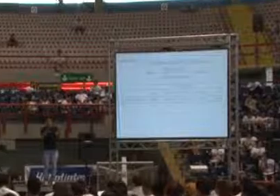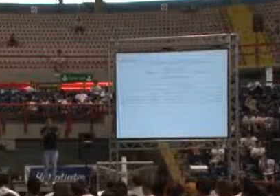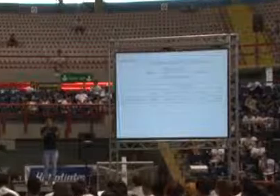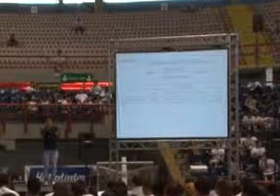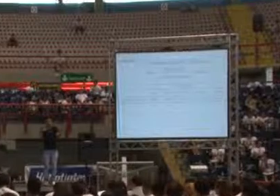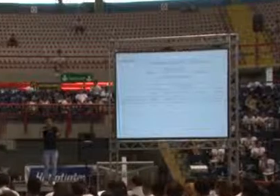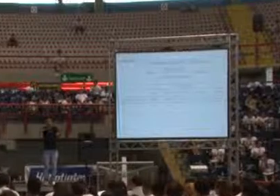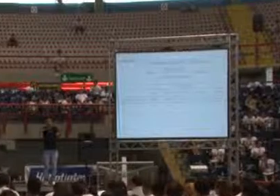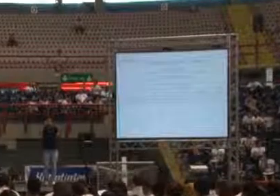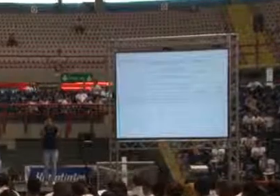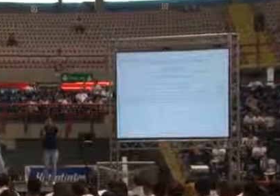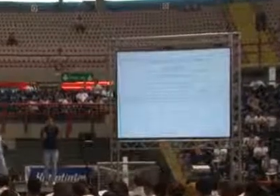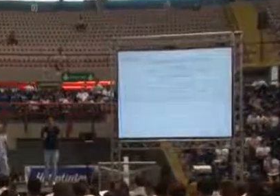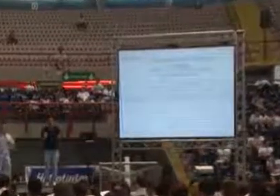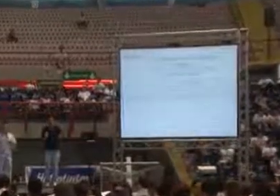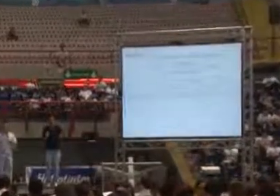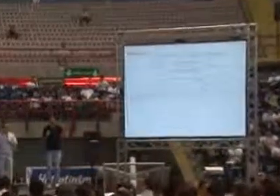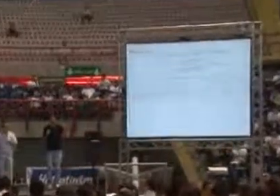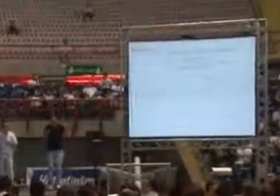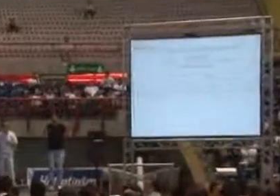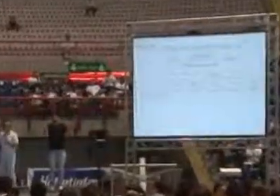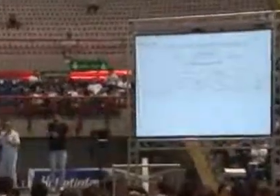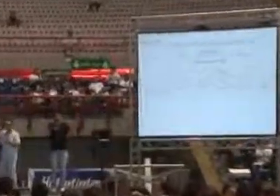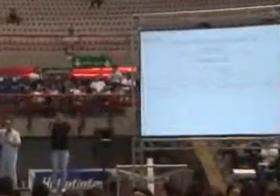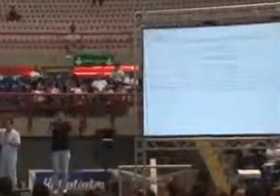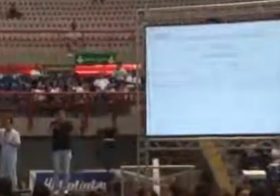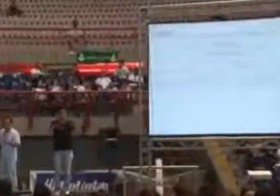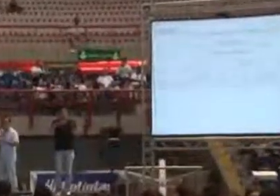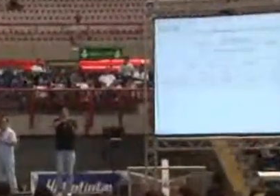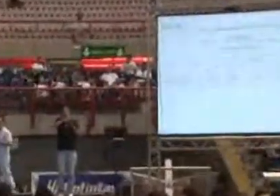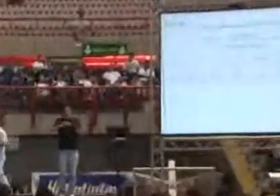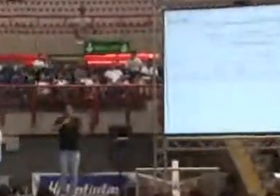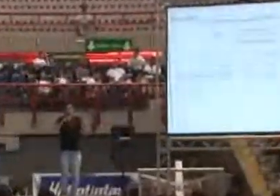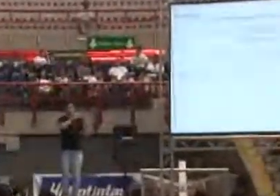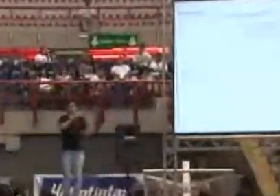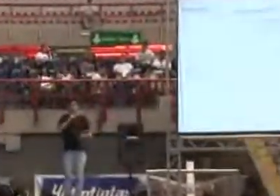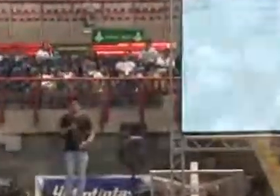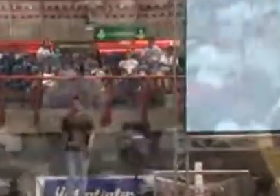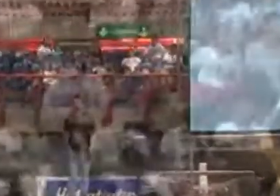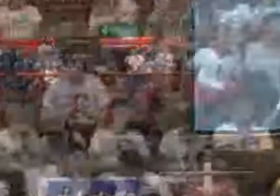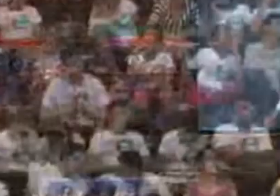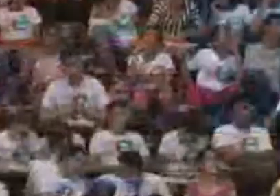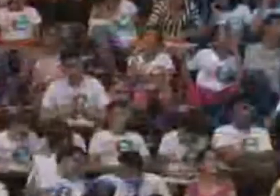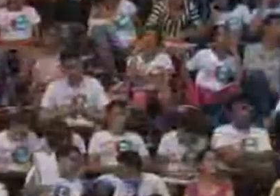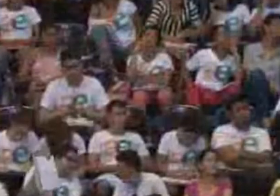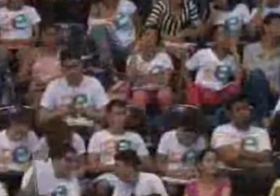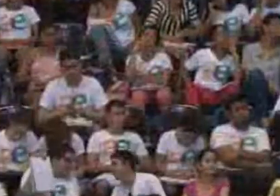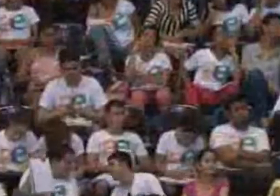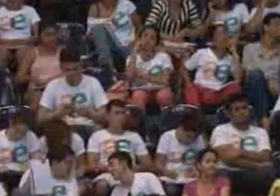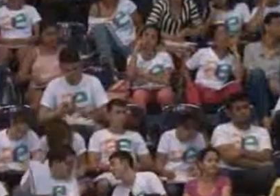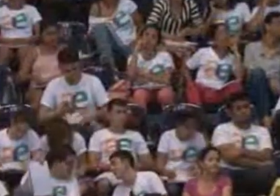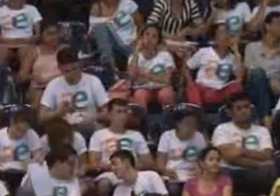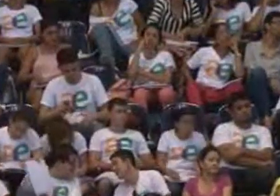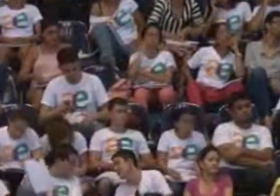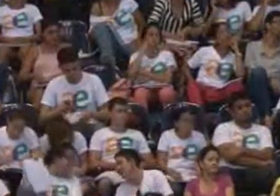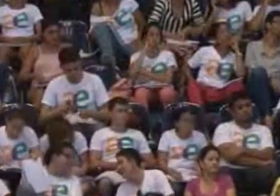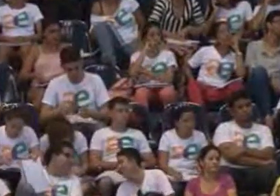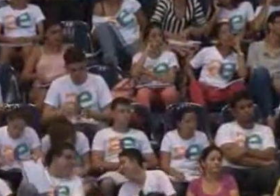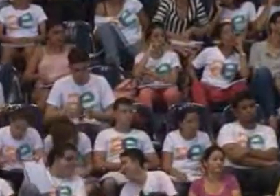aí? Eu vou repetir, copie logo isso aí, rapidinho. Copie esses números aí.